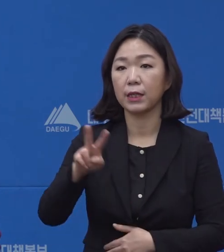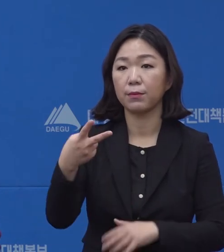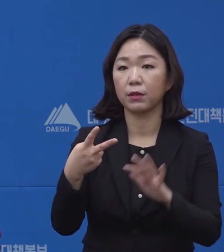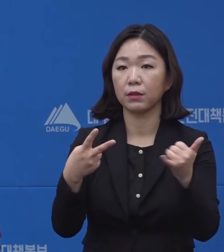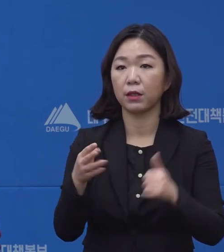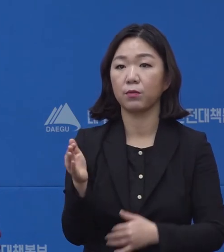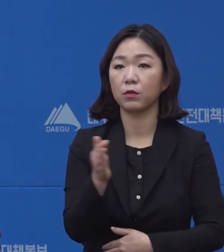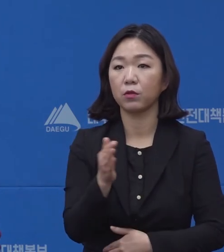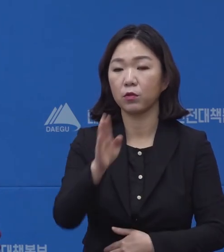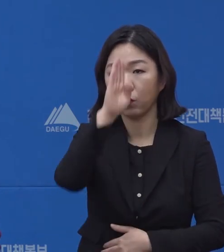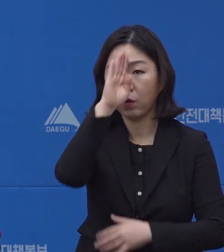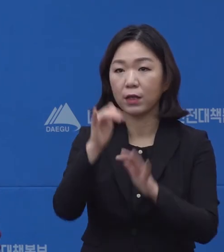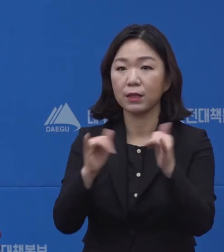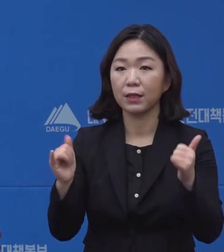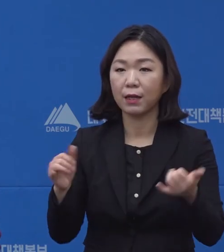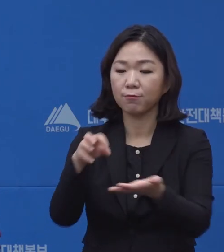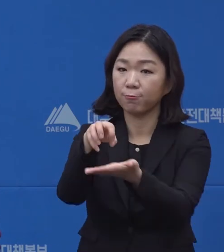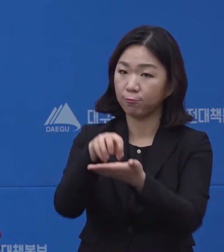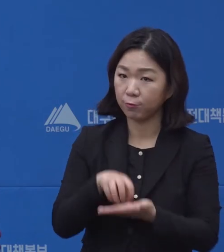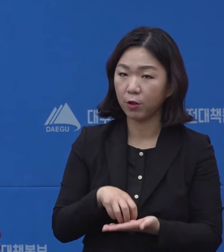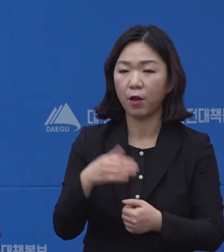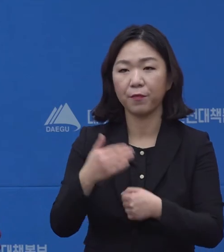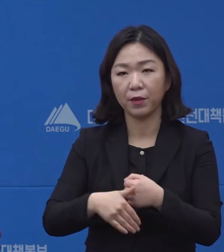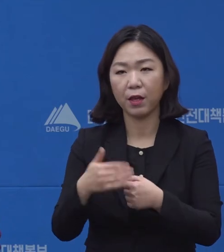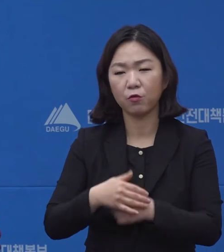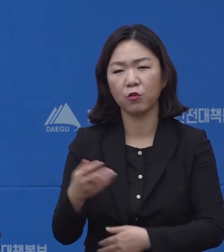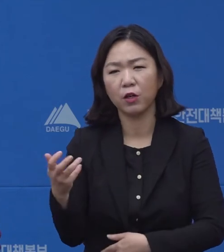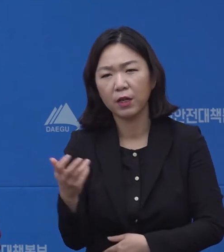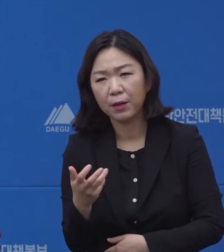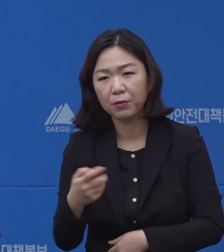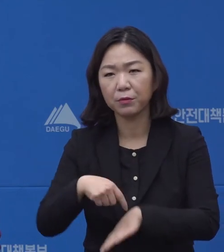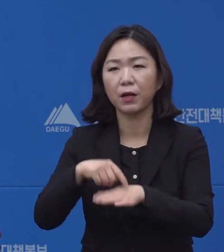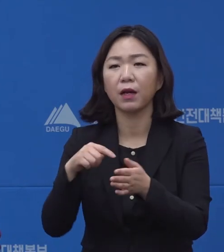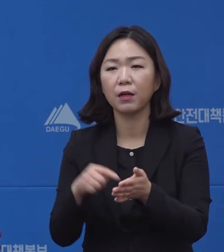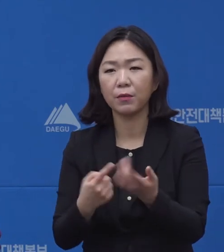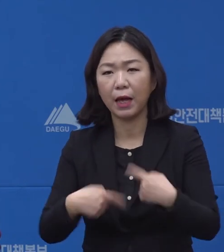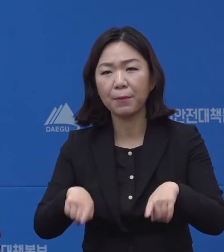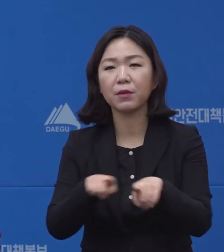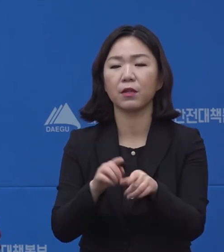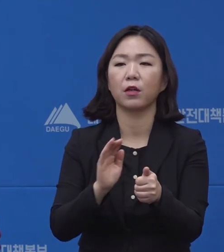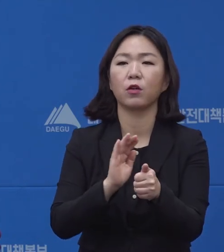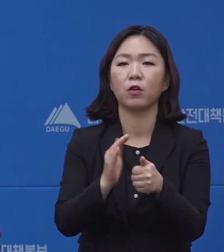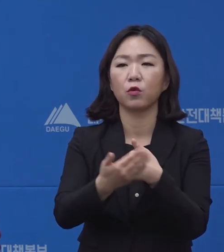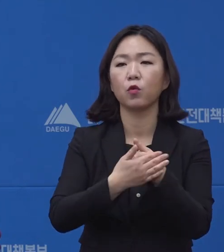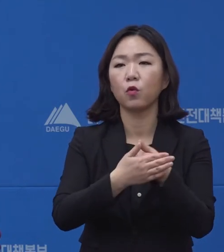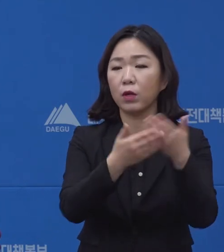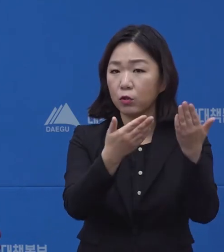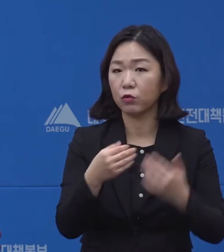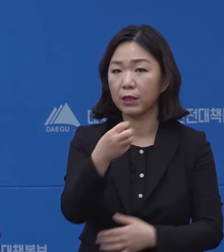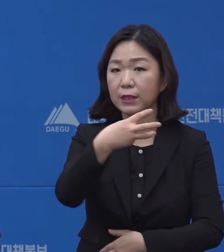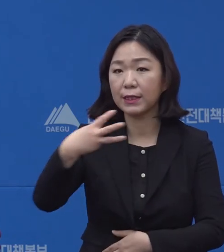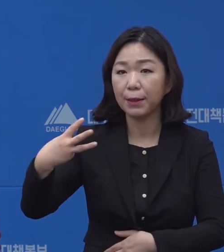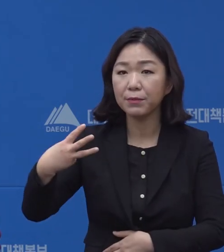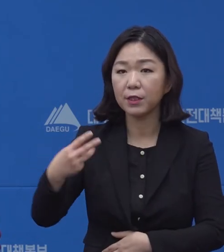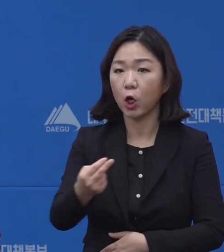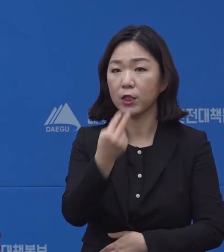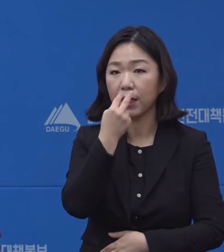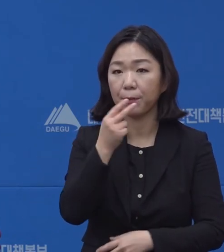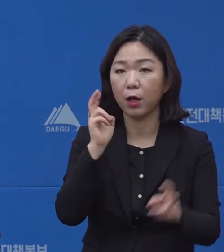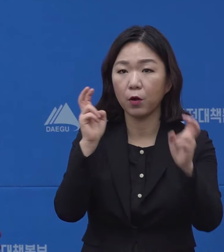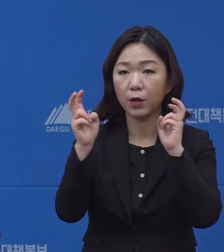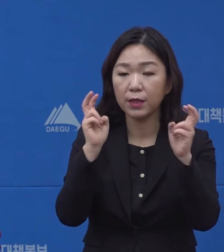명의 환자들을 받아들이며 대구의 아픔을 함께 보듬어 주신 삼성생명 관계자 여러분과